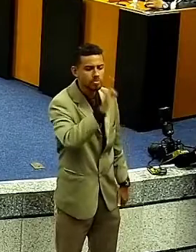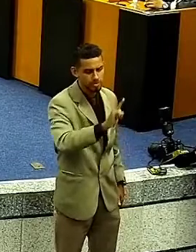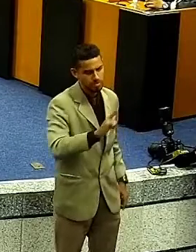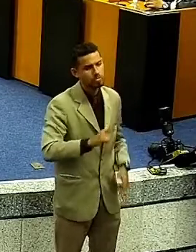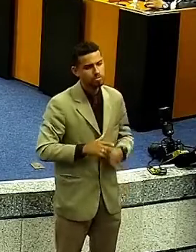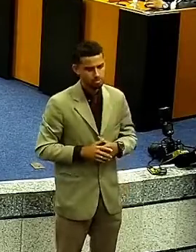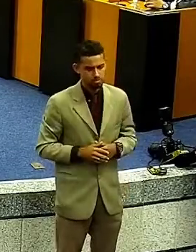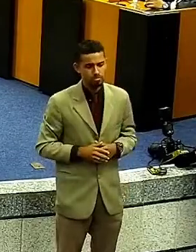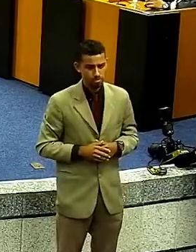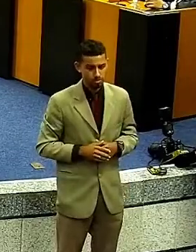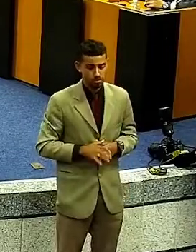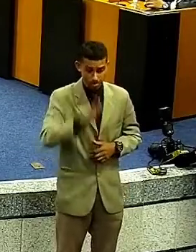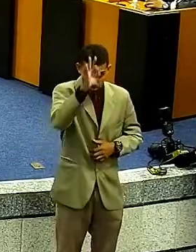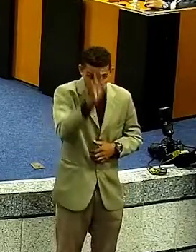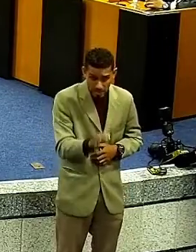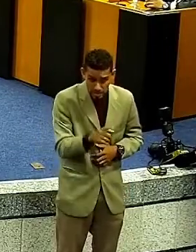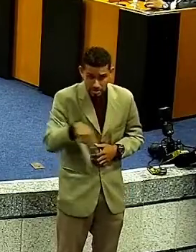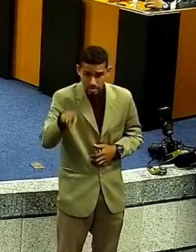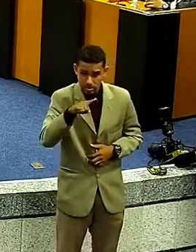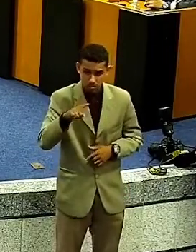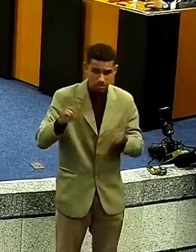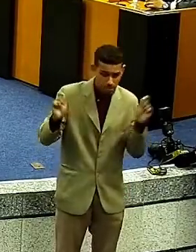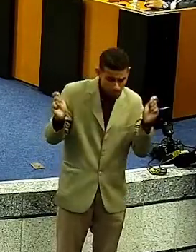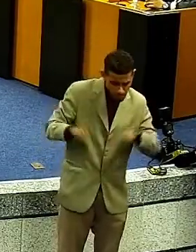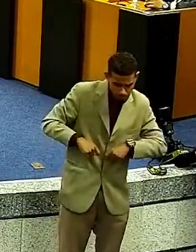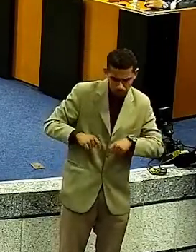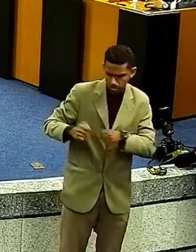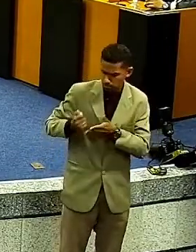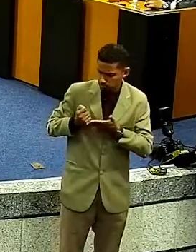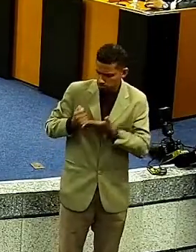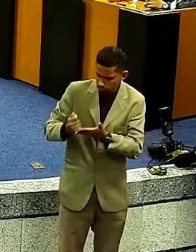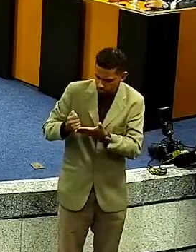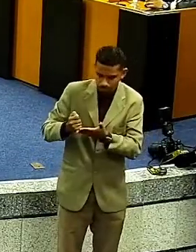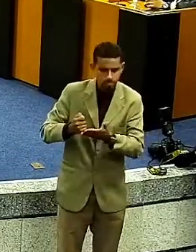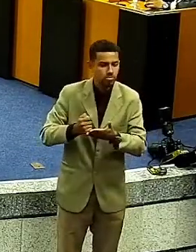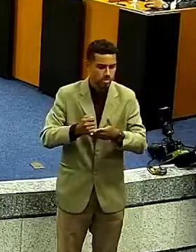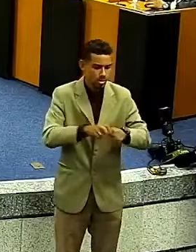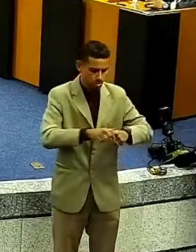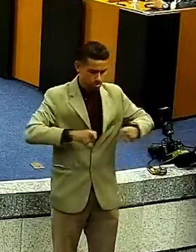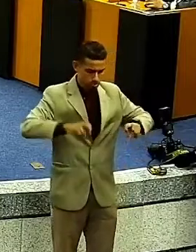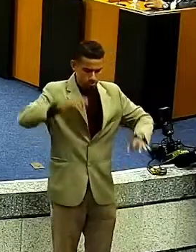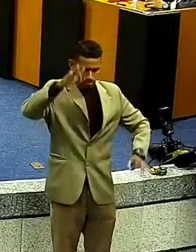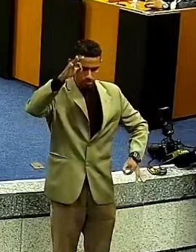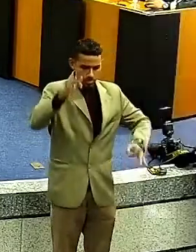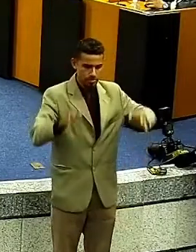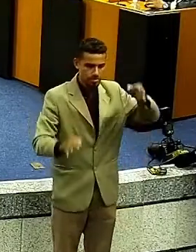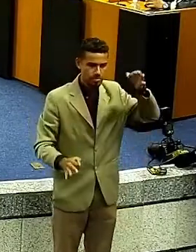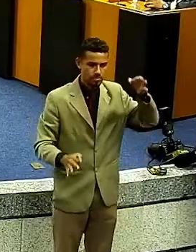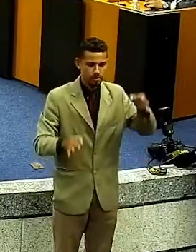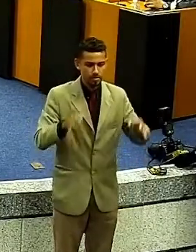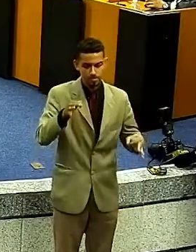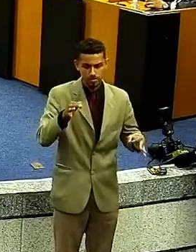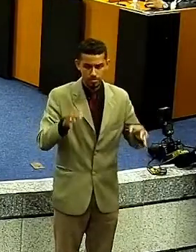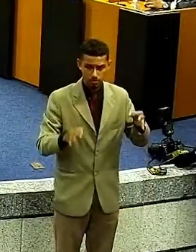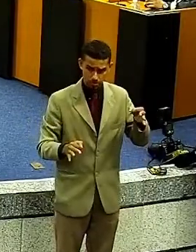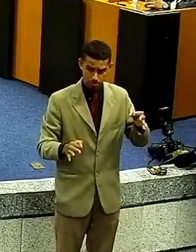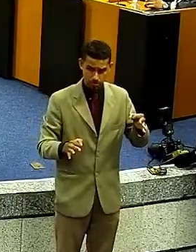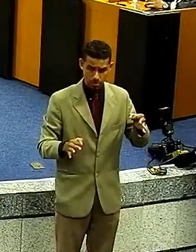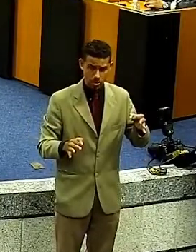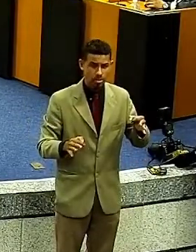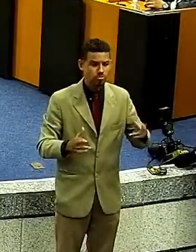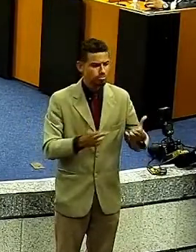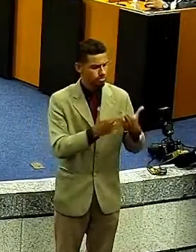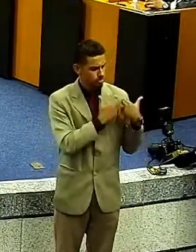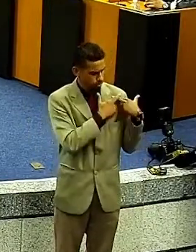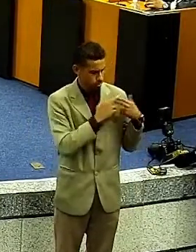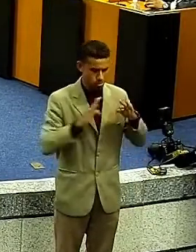o senhor contará com o apoio irrestrito e Incondicional dessa corte de justiça porque o nosso compromisso